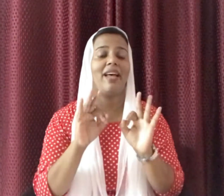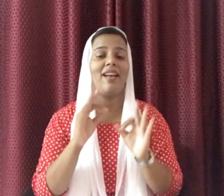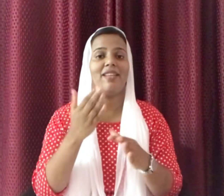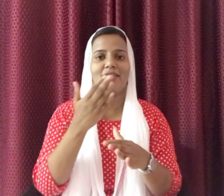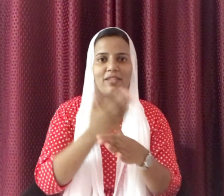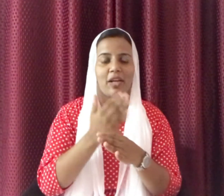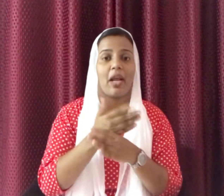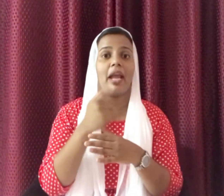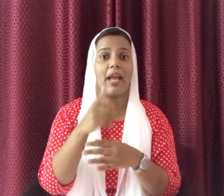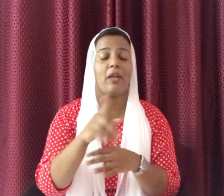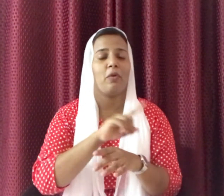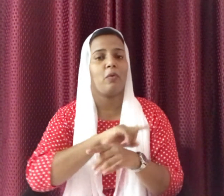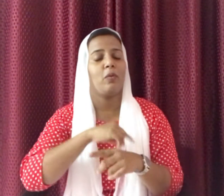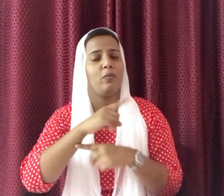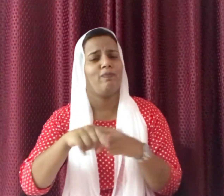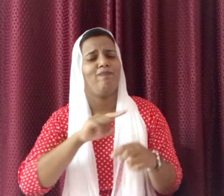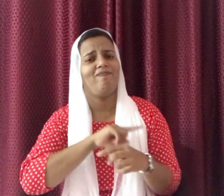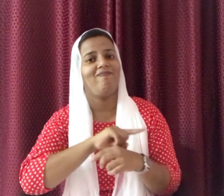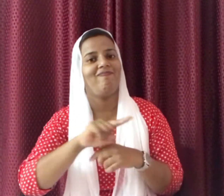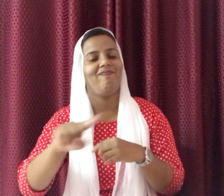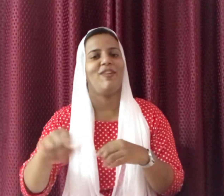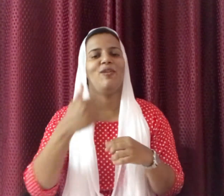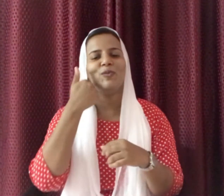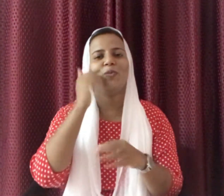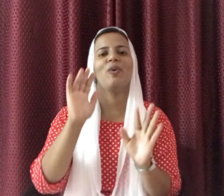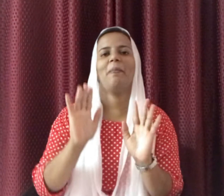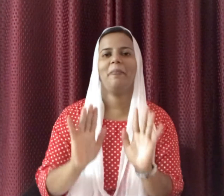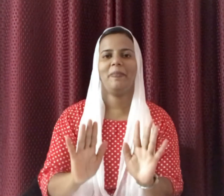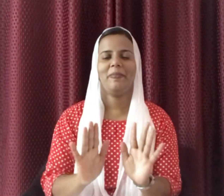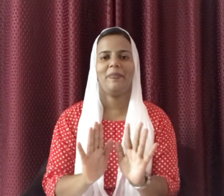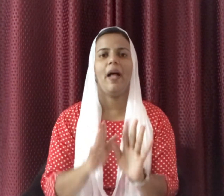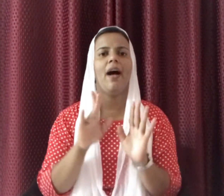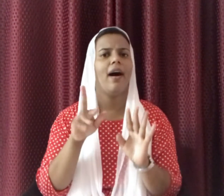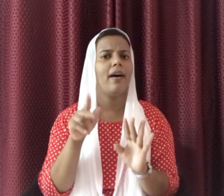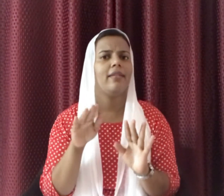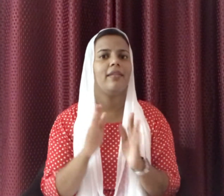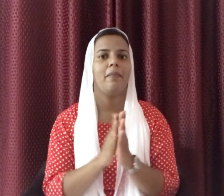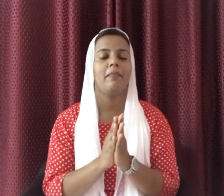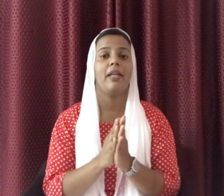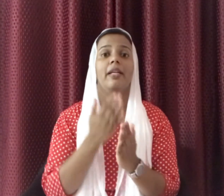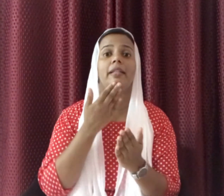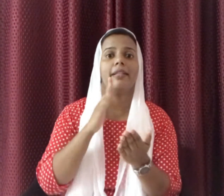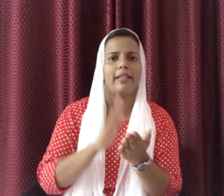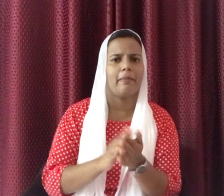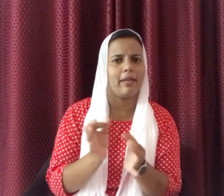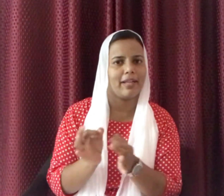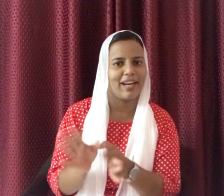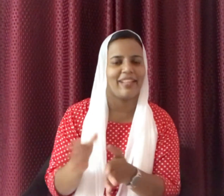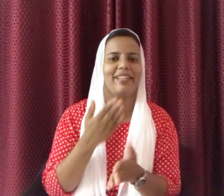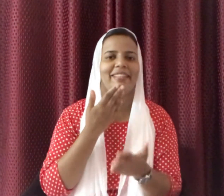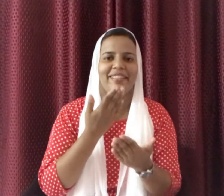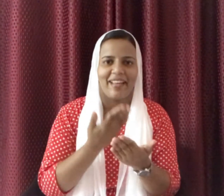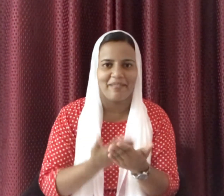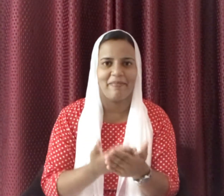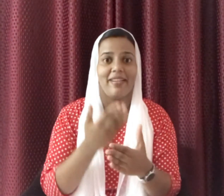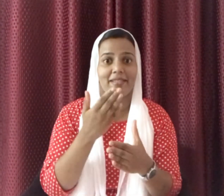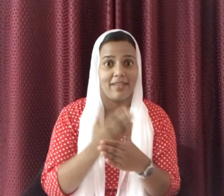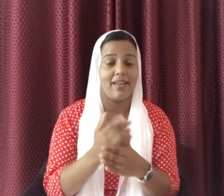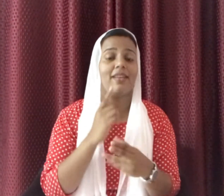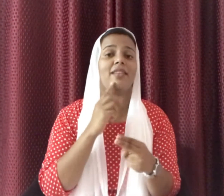ചെയ്യുക, എന്നാൽ നീ സദാകാലം സുഖമായി വസിക്കും. അല്ലെങ്കിൽ അതിൻ്റെ അർത്ഥം ഇത്രയേ ഉള്ളൂ, തിന്മയെ വിട്ടൊഴിഞ്ഞ് നന്മ ചെയ്യുക, എന്നാൽ ചിലപ്പം നമുക്ക്